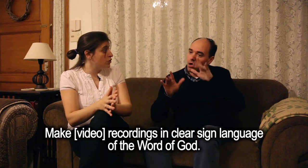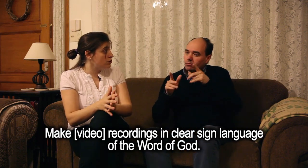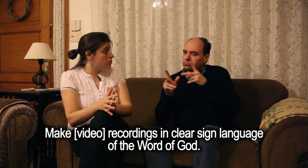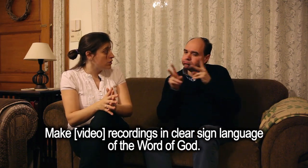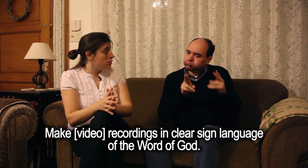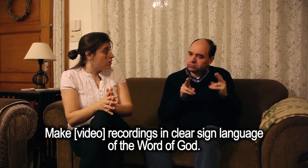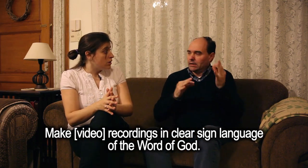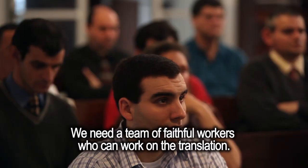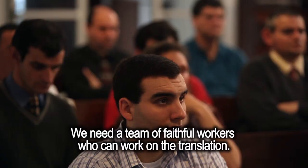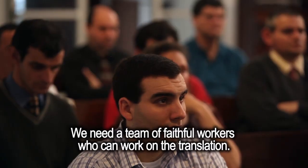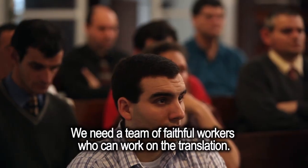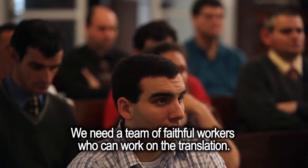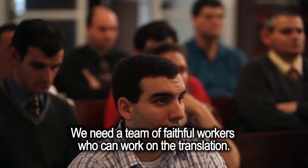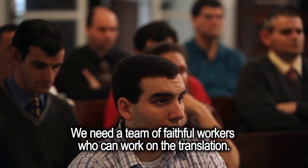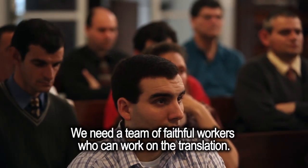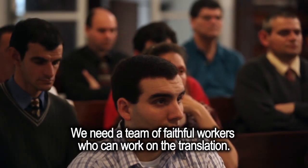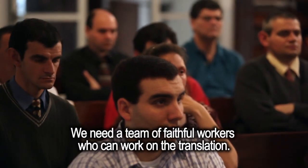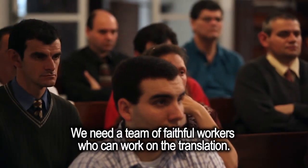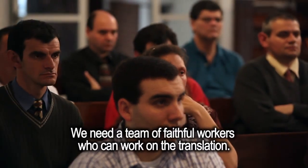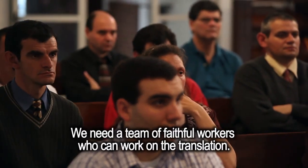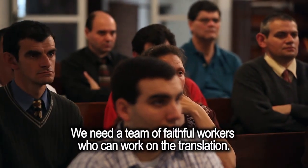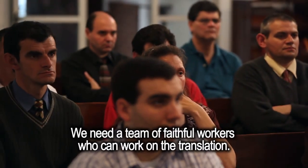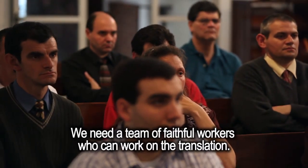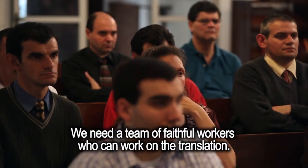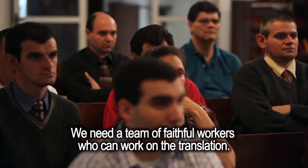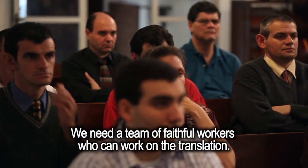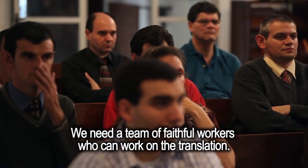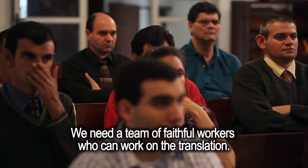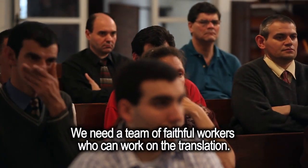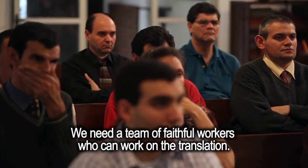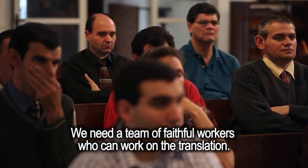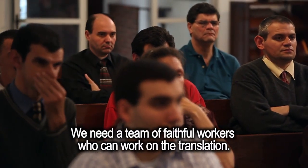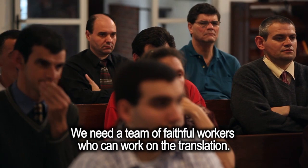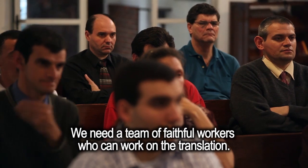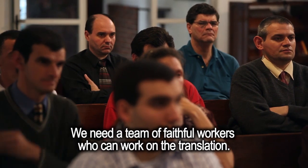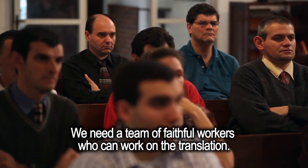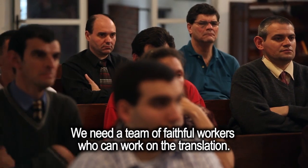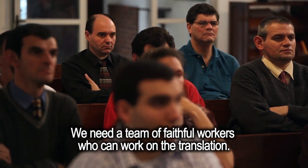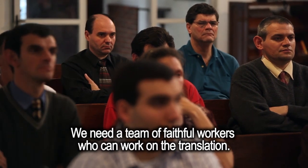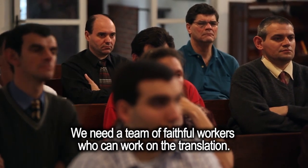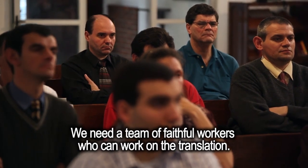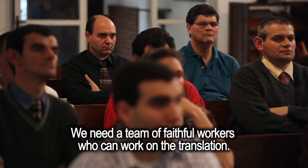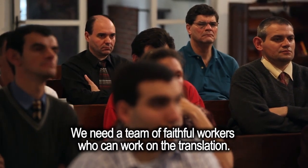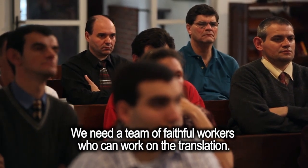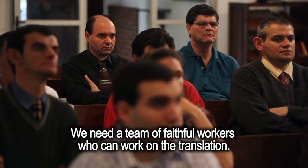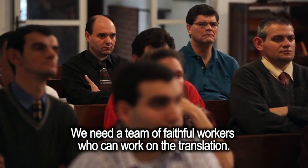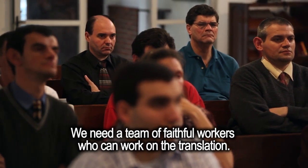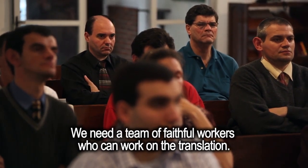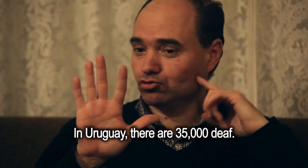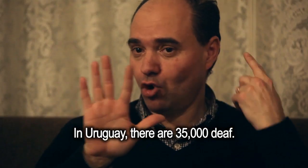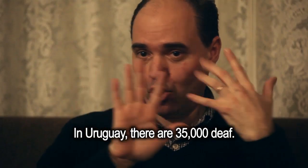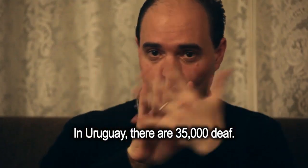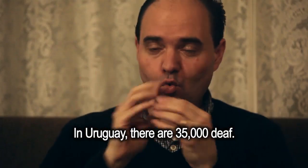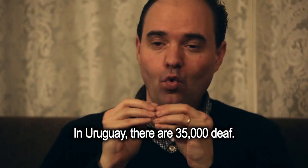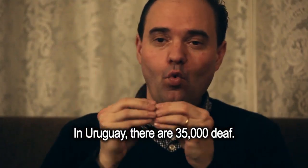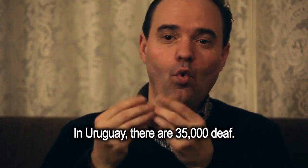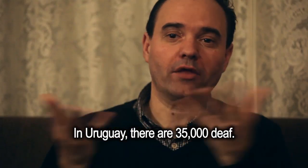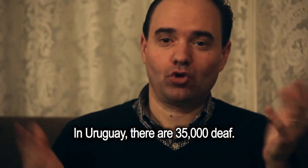Dios. Se necesita un equipo de trabajo de obreros fieles que puedan trabajar en la traducción. Bueno, en el